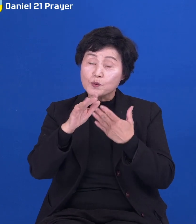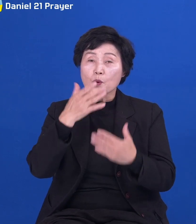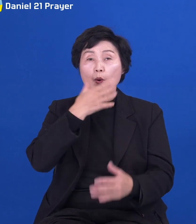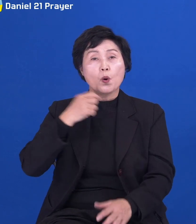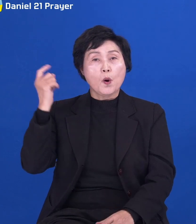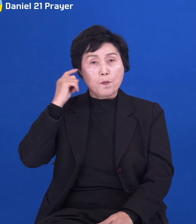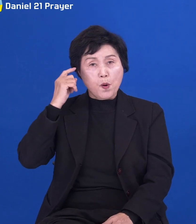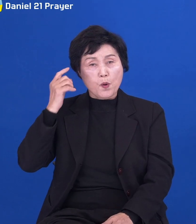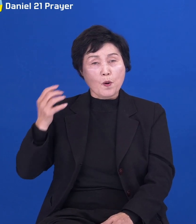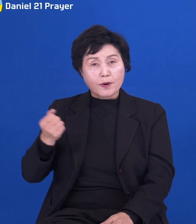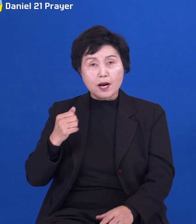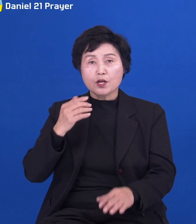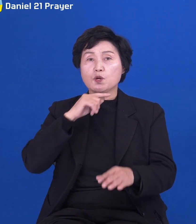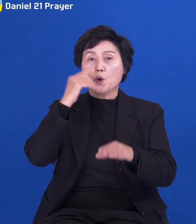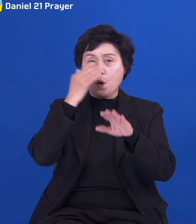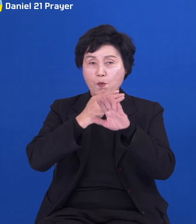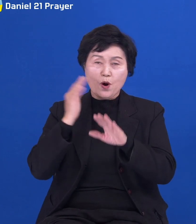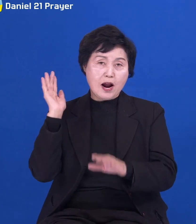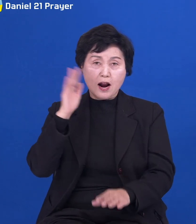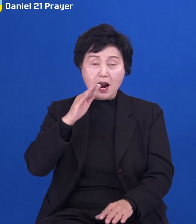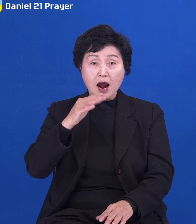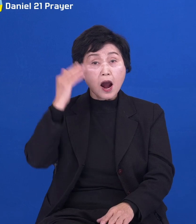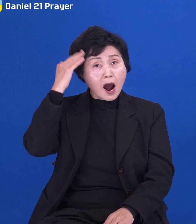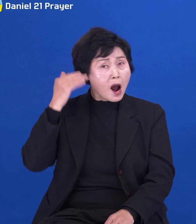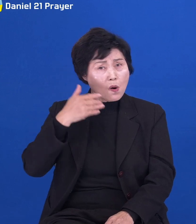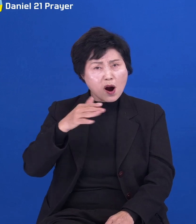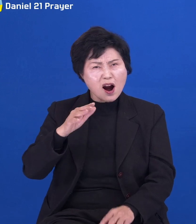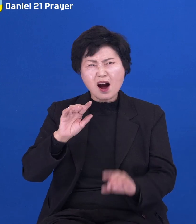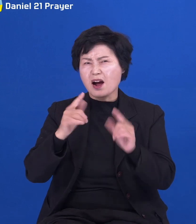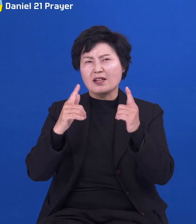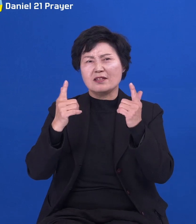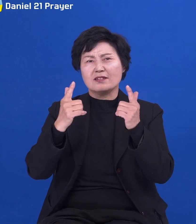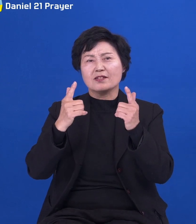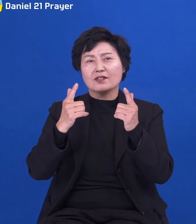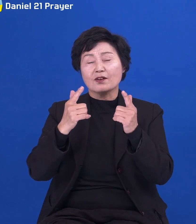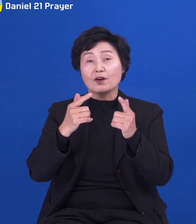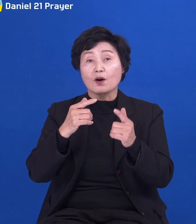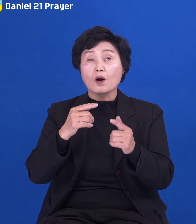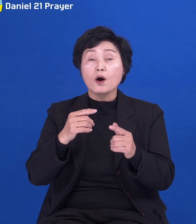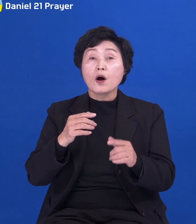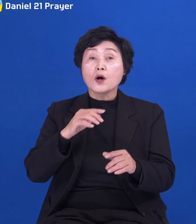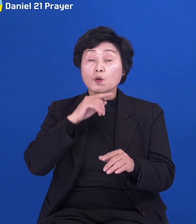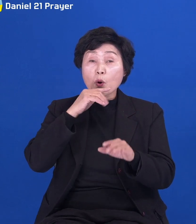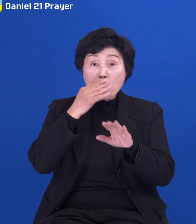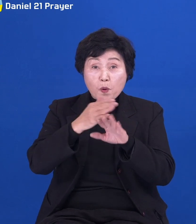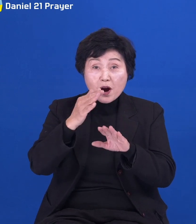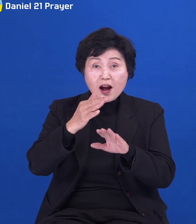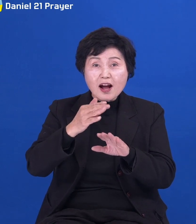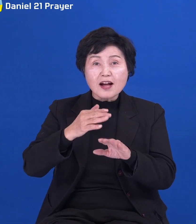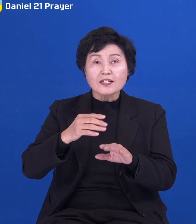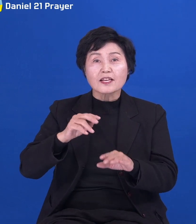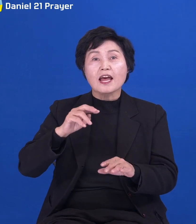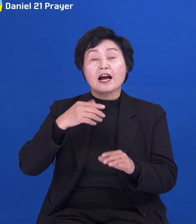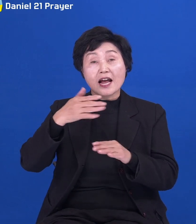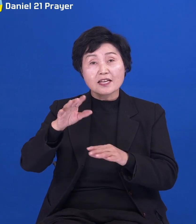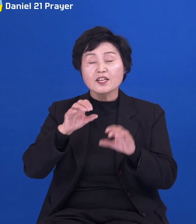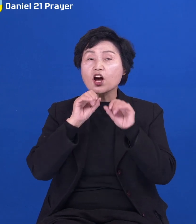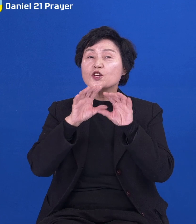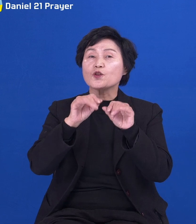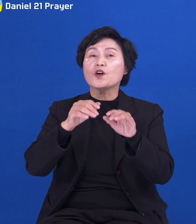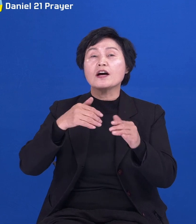아니었어요. 실제로 저희 사역장에는요, 파송받아서 북한으로 나간 분들도 계셨어요. 3년 동안 이런